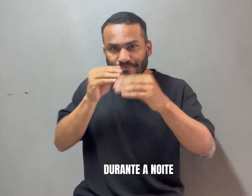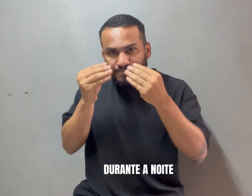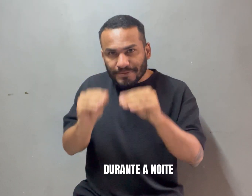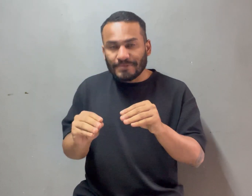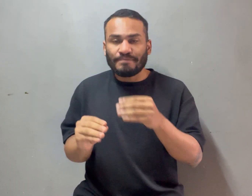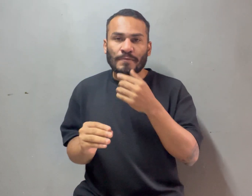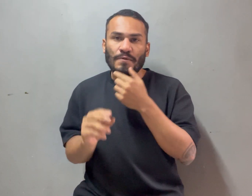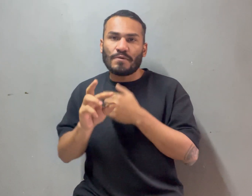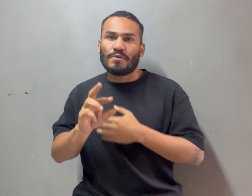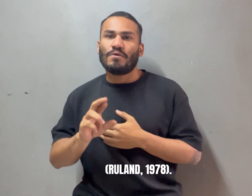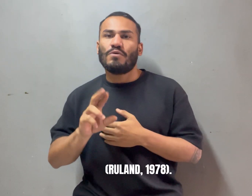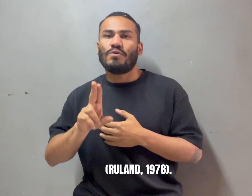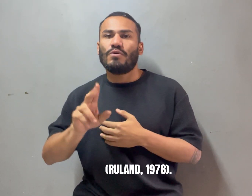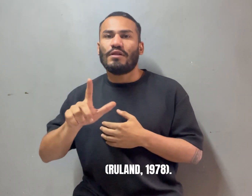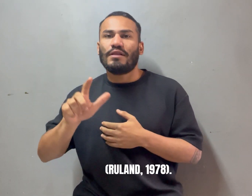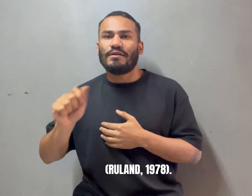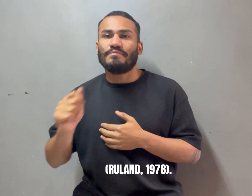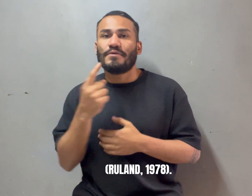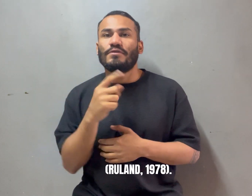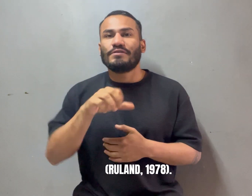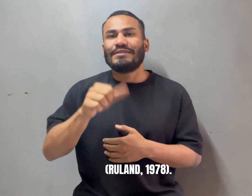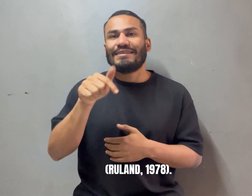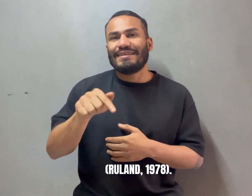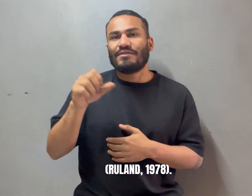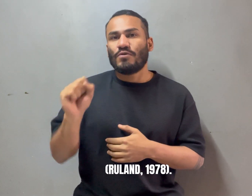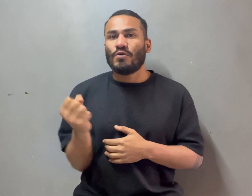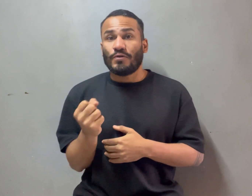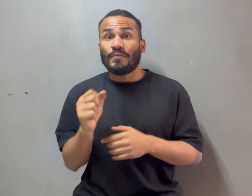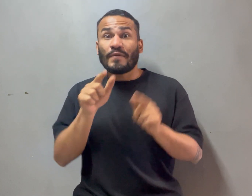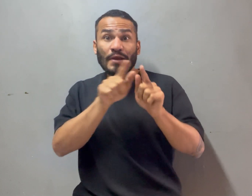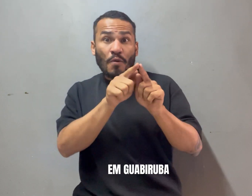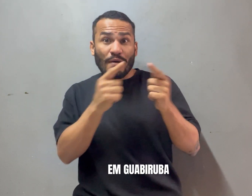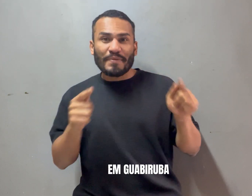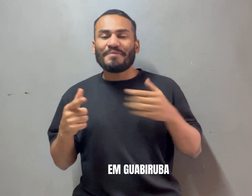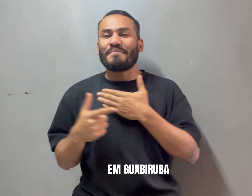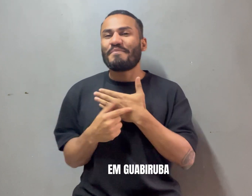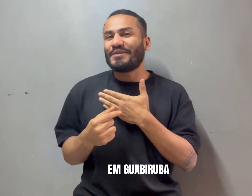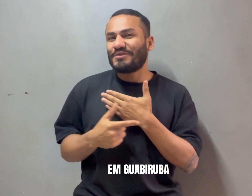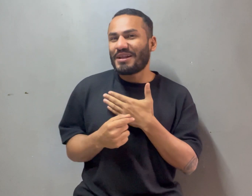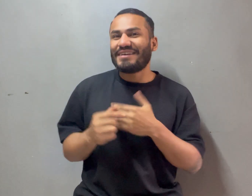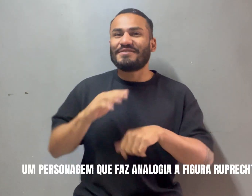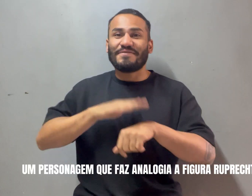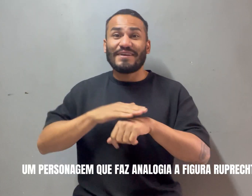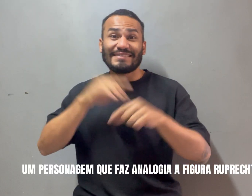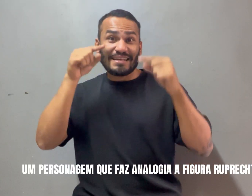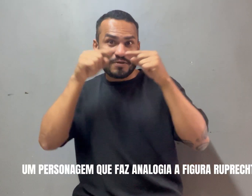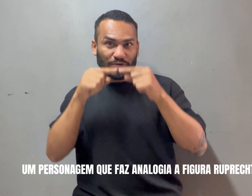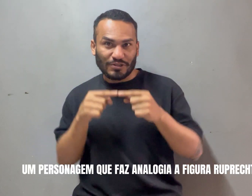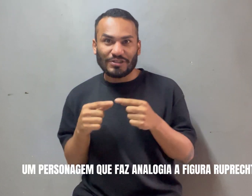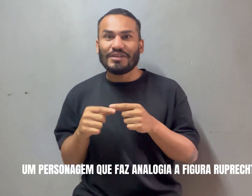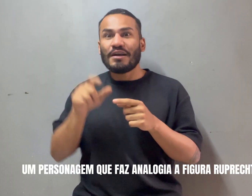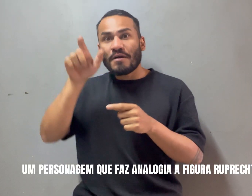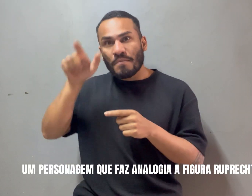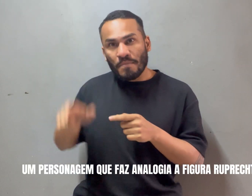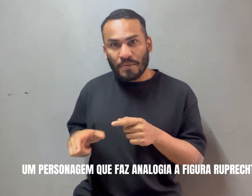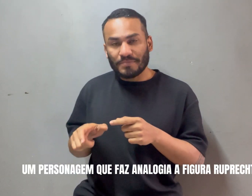noite. Ruland, 1978. Em Guabiruba, um personagem que faz analogia à